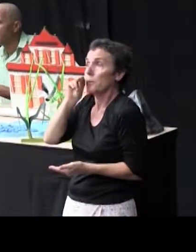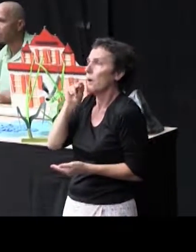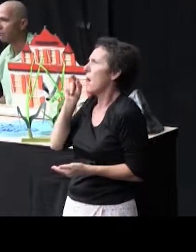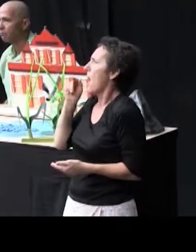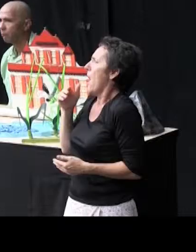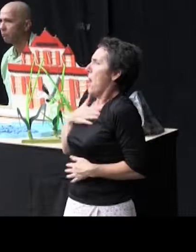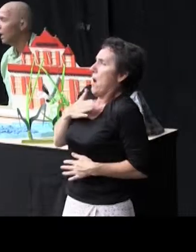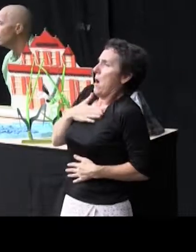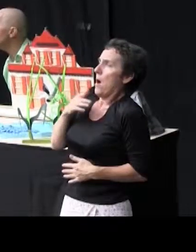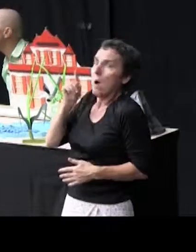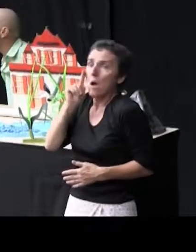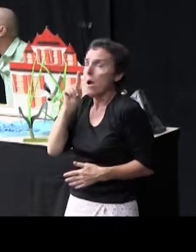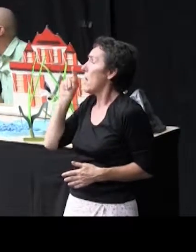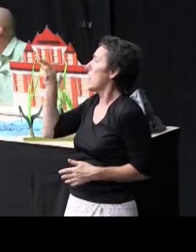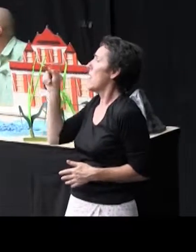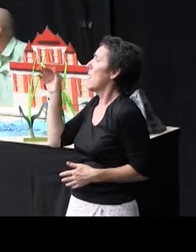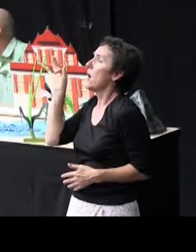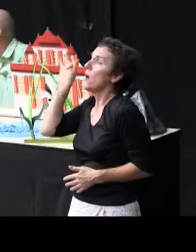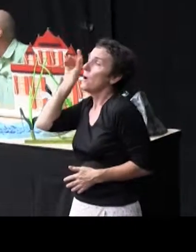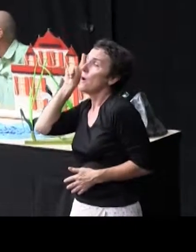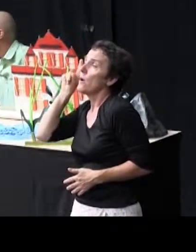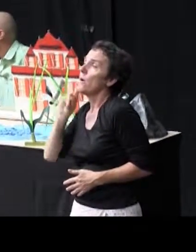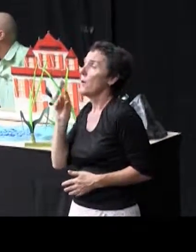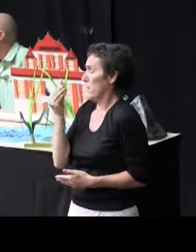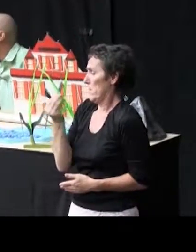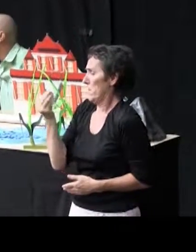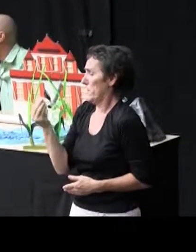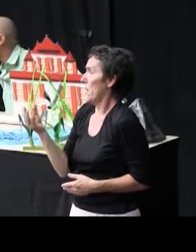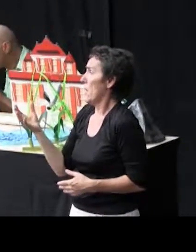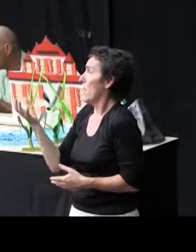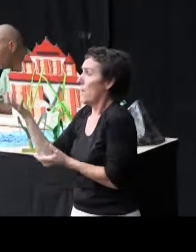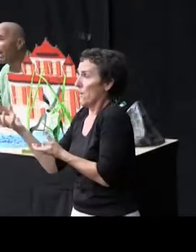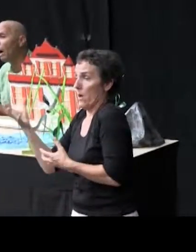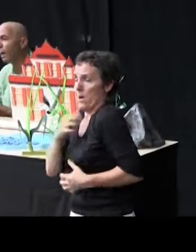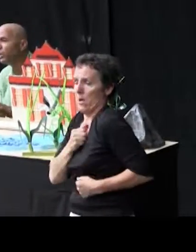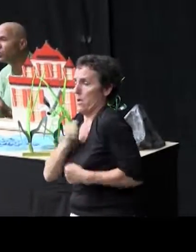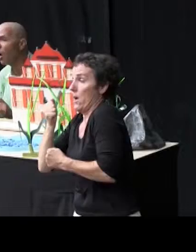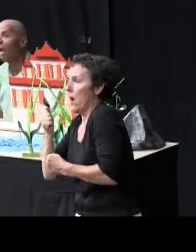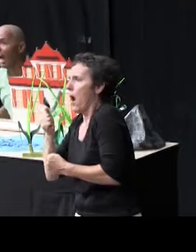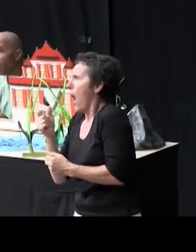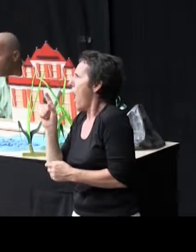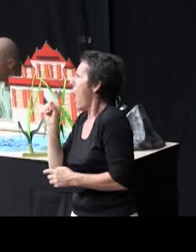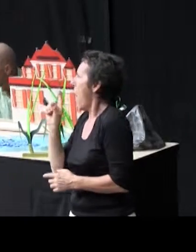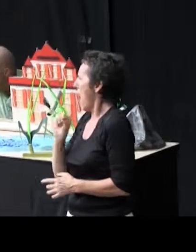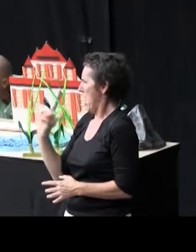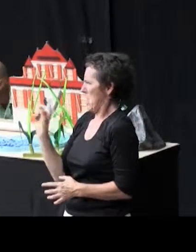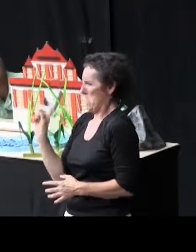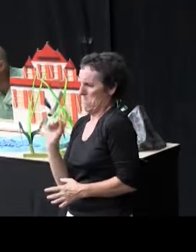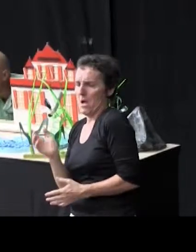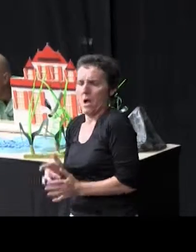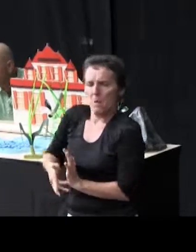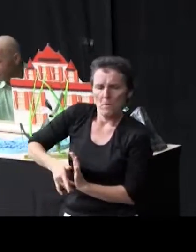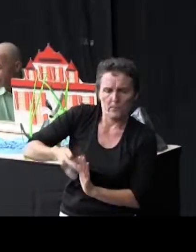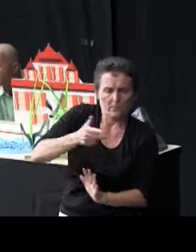là, il avait peur le matin et le bon de maman et que tu avais attrapé Ali tout le temps. Alors, il